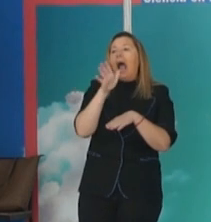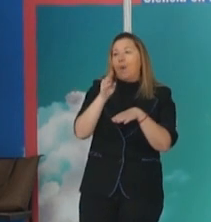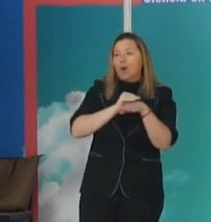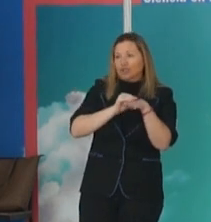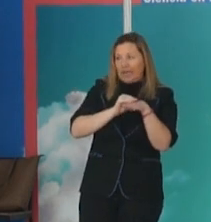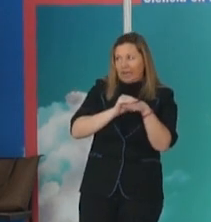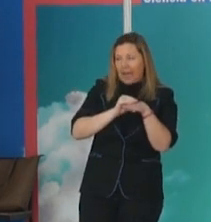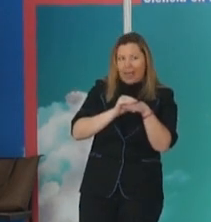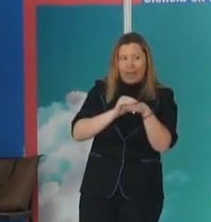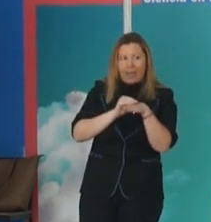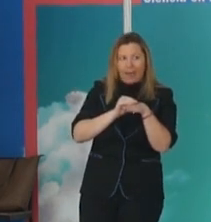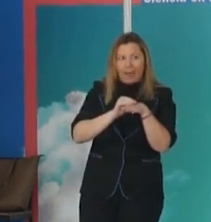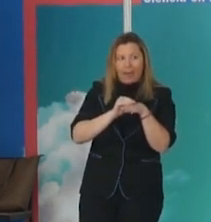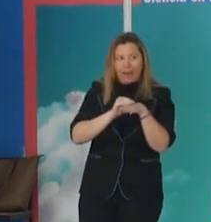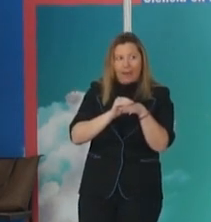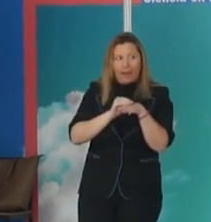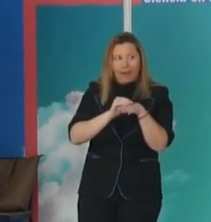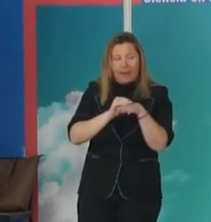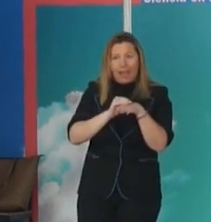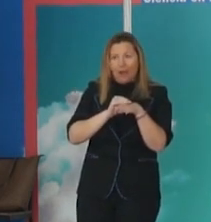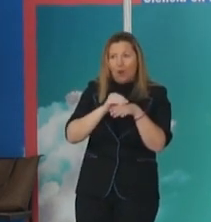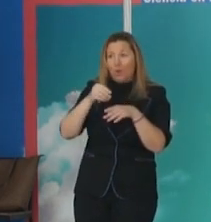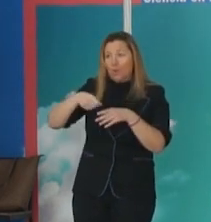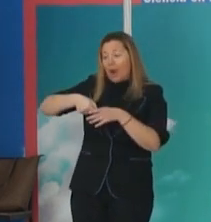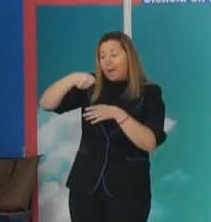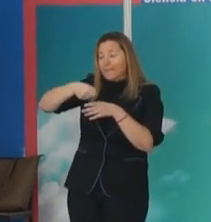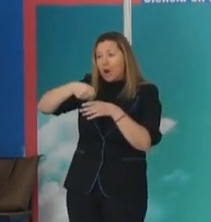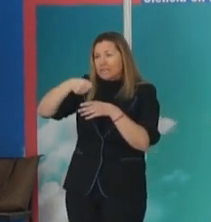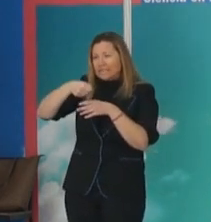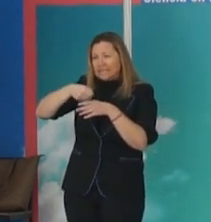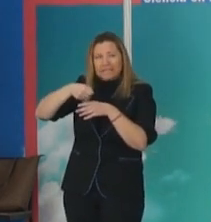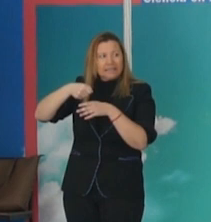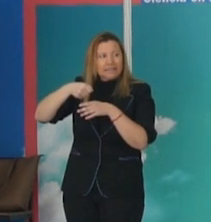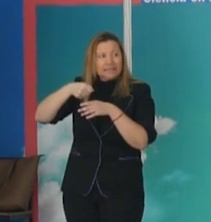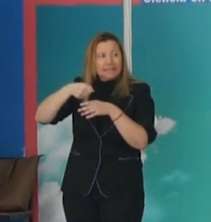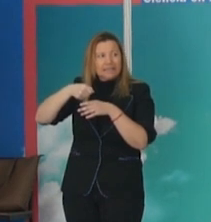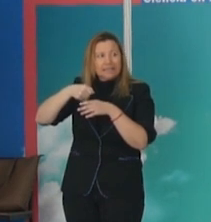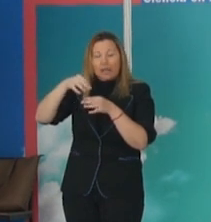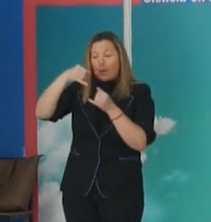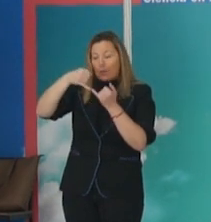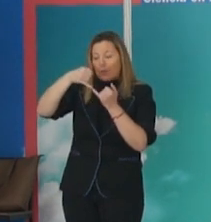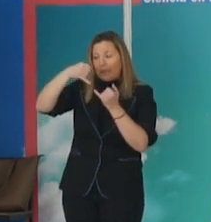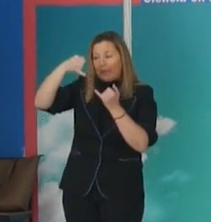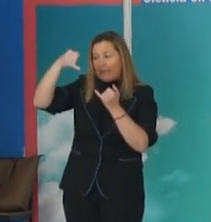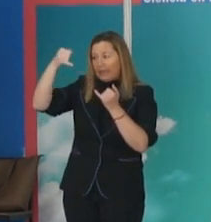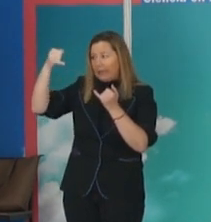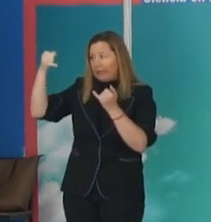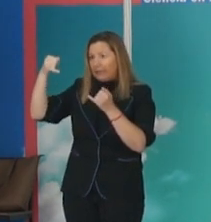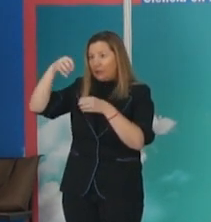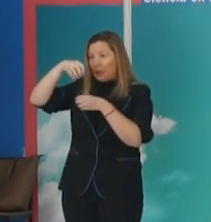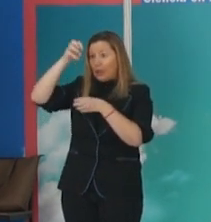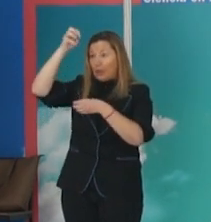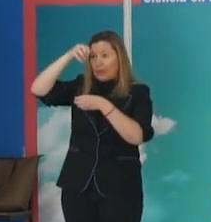botella, pegado en una bolsita de papelito con el hilito, sujeto con el tapón,